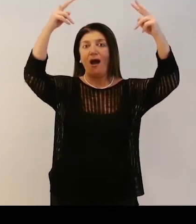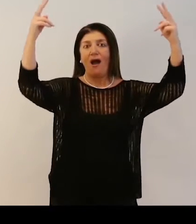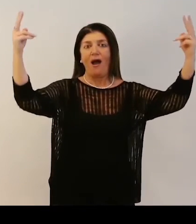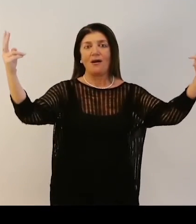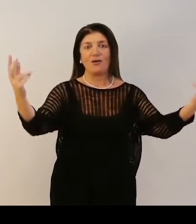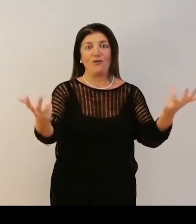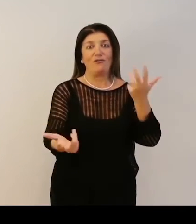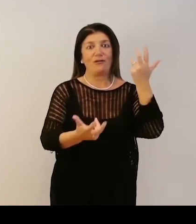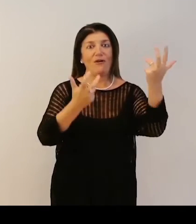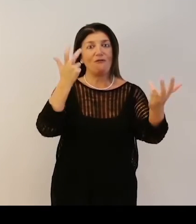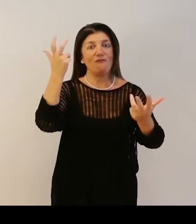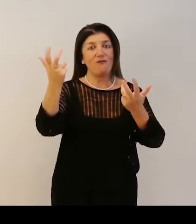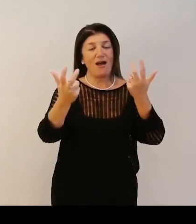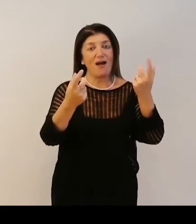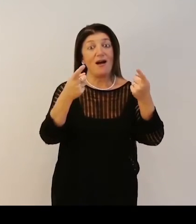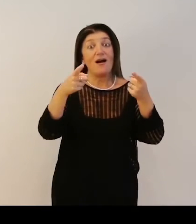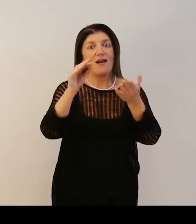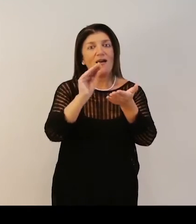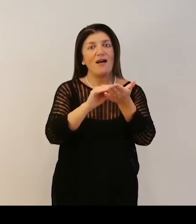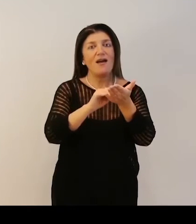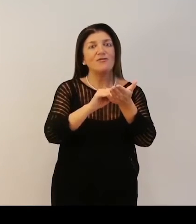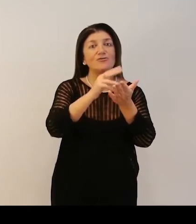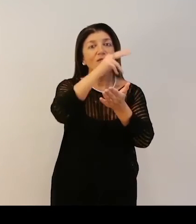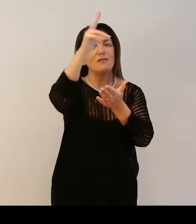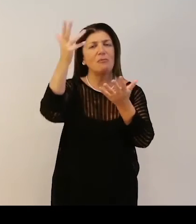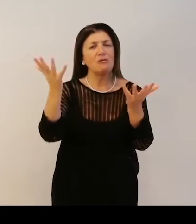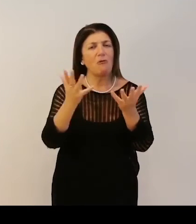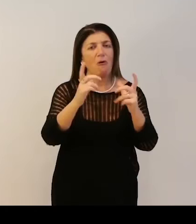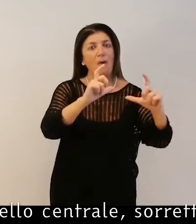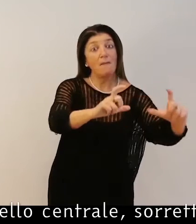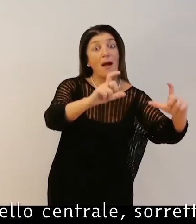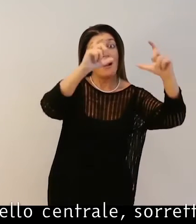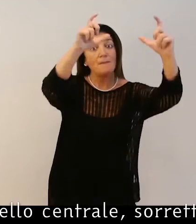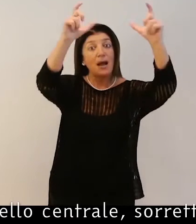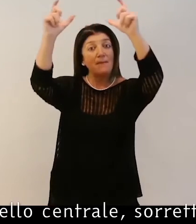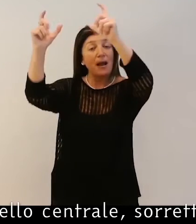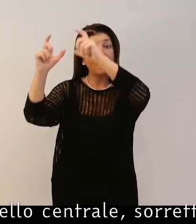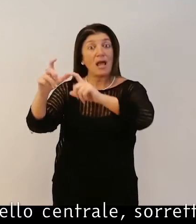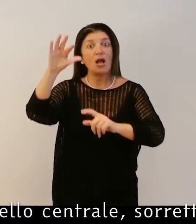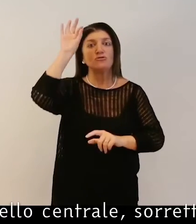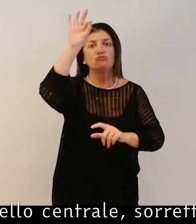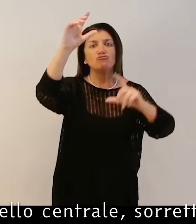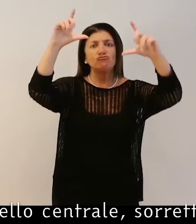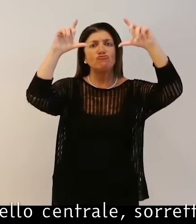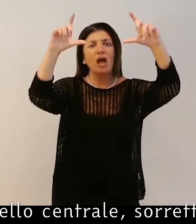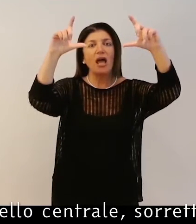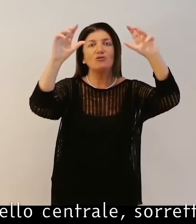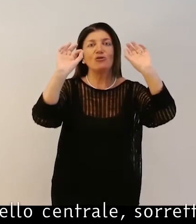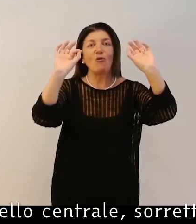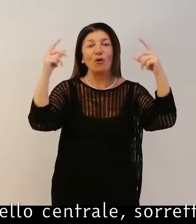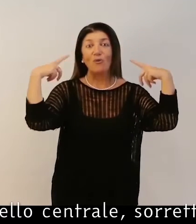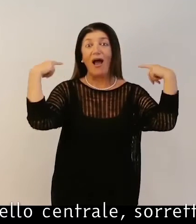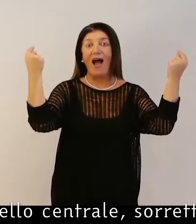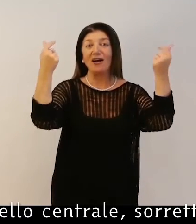trionfale. Esso è decorato con sette medaglioni. In quello centrale, sorretto da una coppia